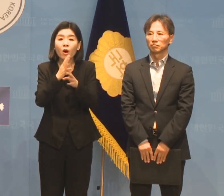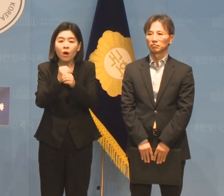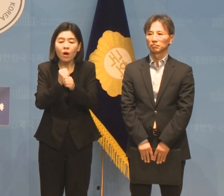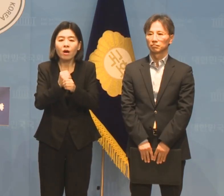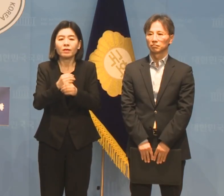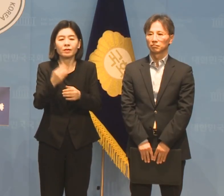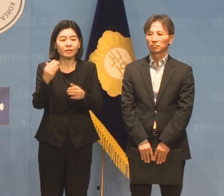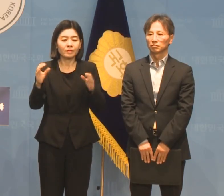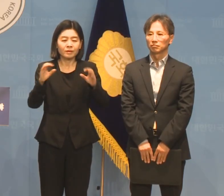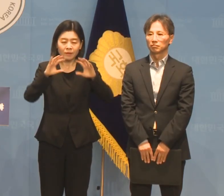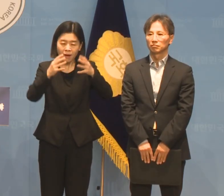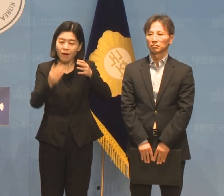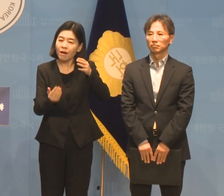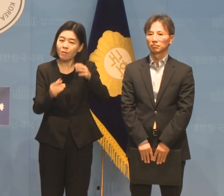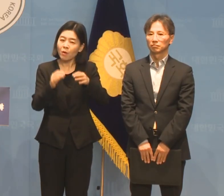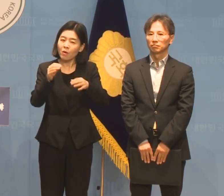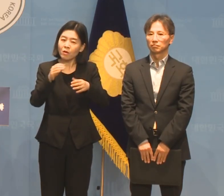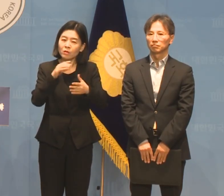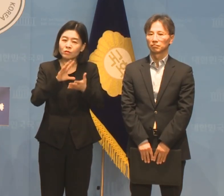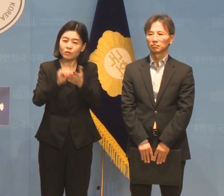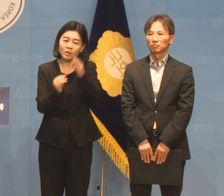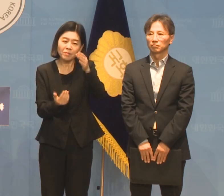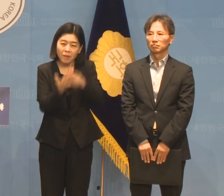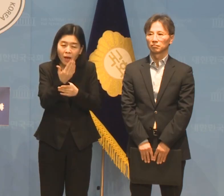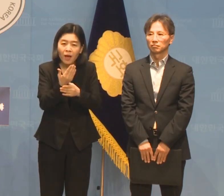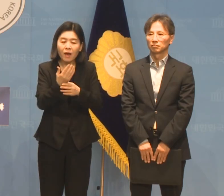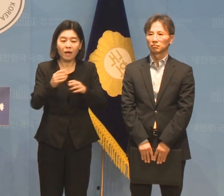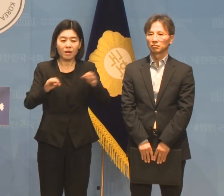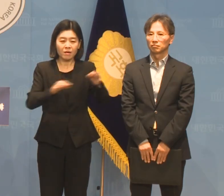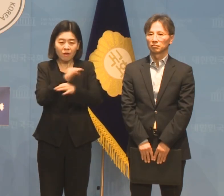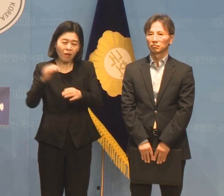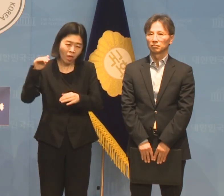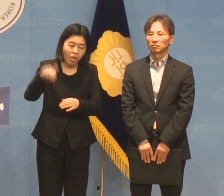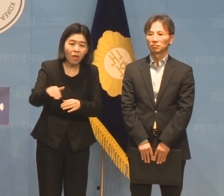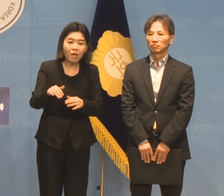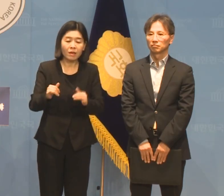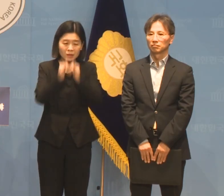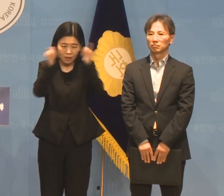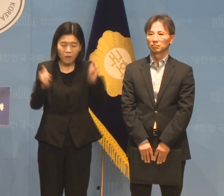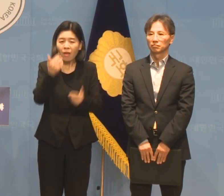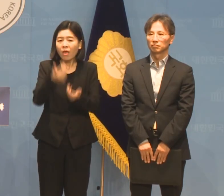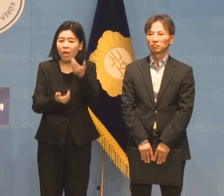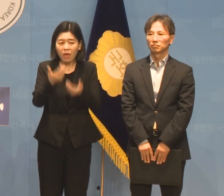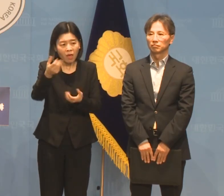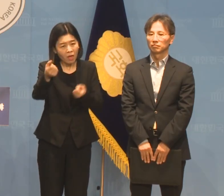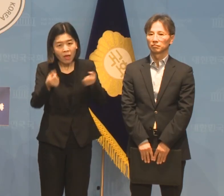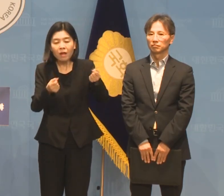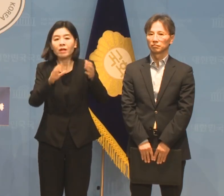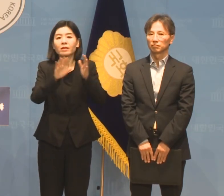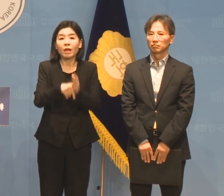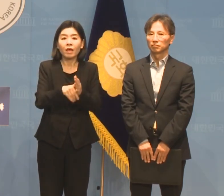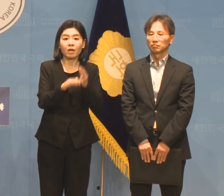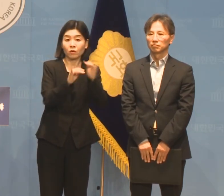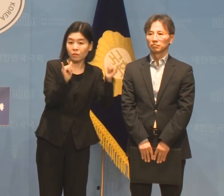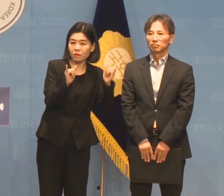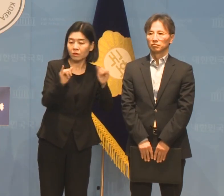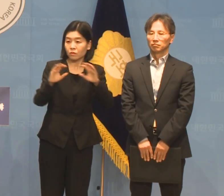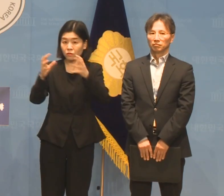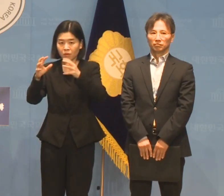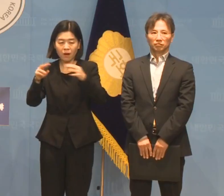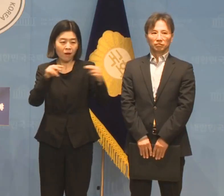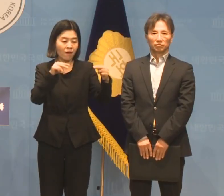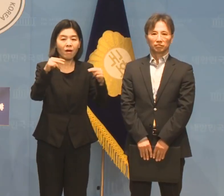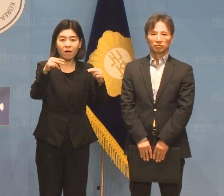경제가 흔들릴 때, 사회가 분열될 때 국민과 국가는 서로를 바라봅니다. 국가가 그동안